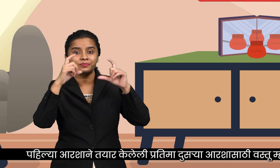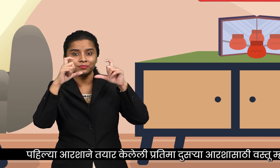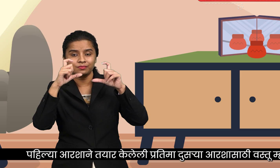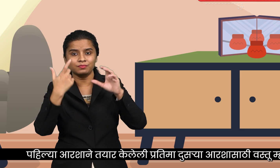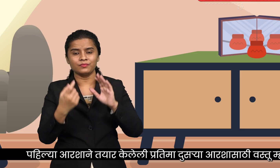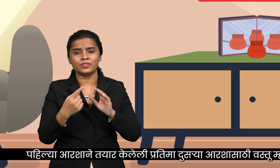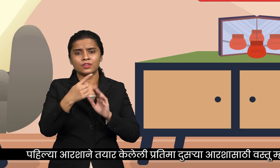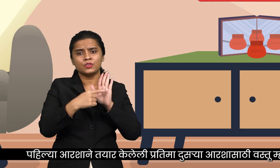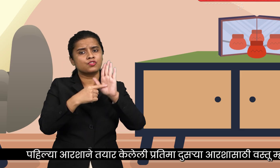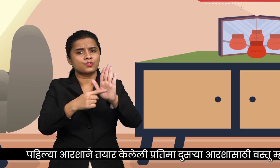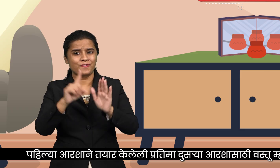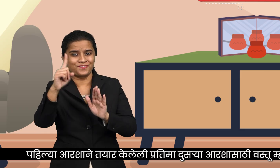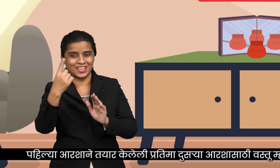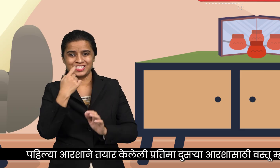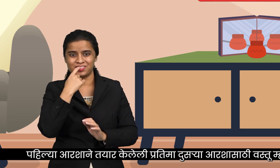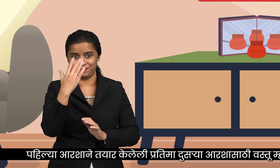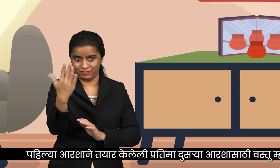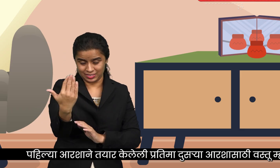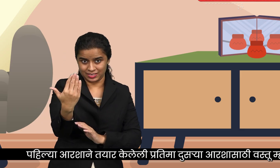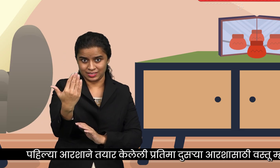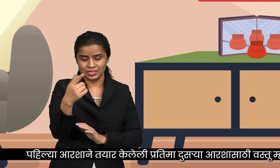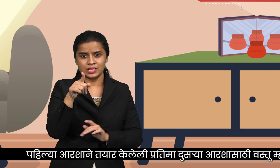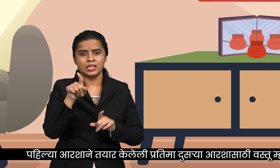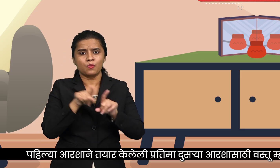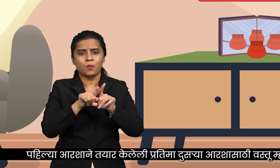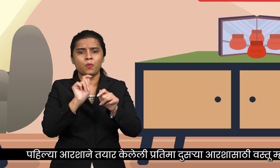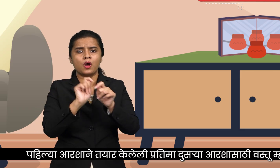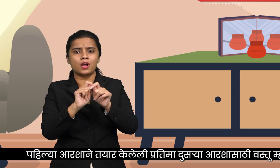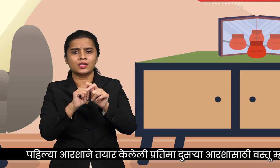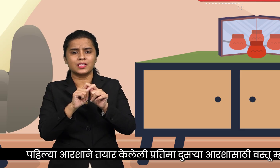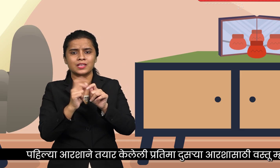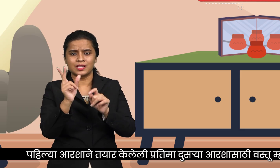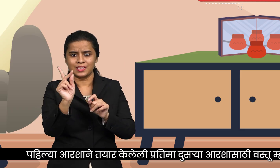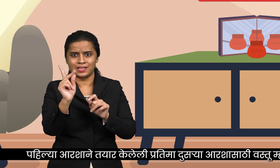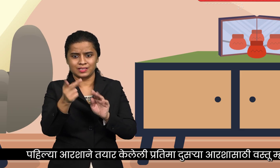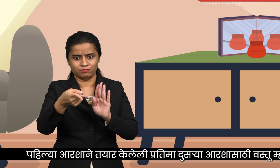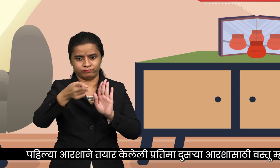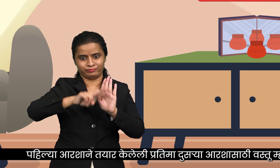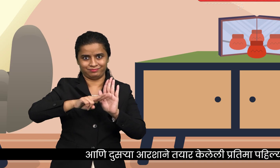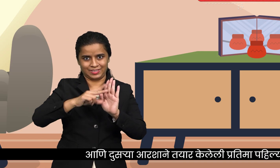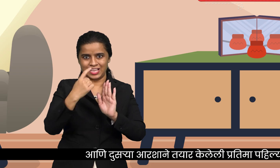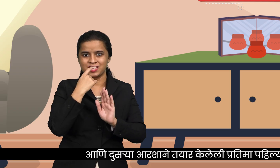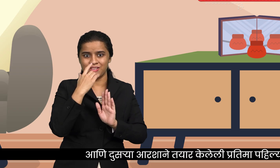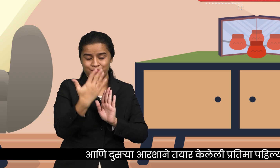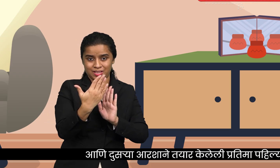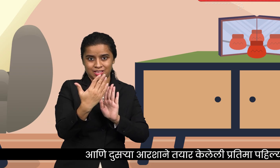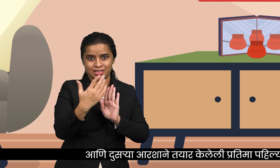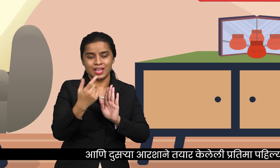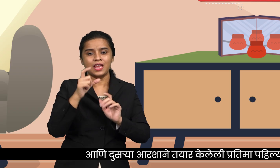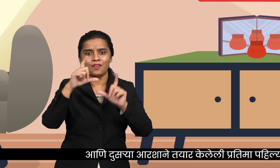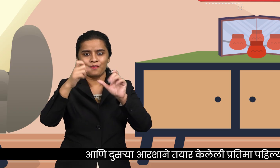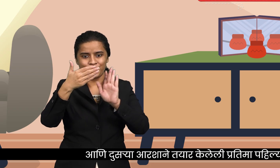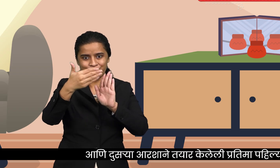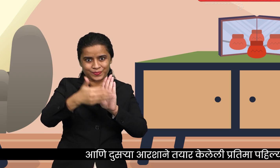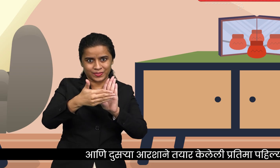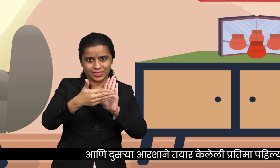पहिल्या आरशाने तयार केलेली प्रतिमा दुसऱ्या आरशासाठी वस्तू म्हणून काम करते आणि दुसऱ्या आरशाने तयार